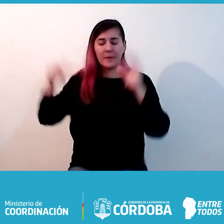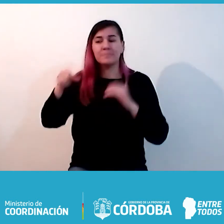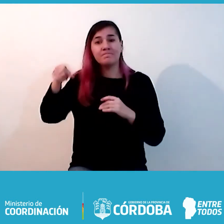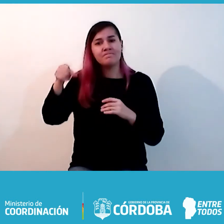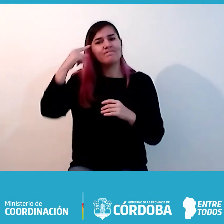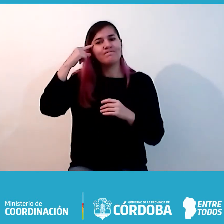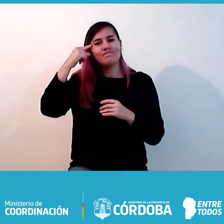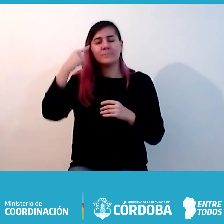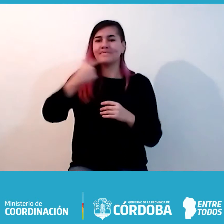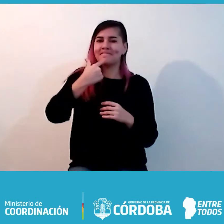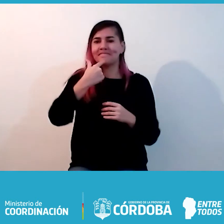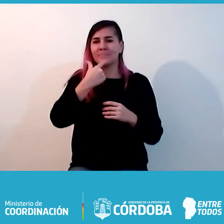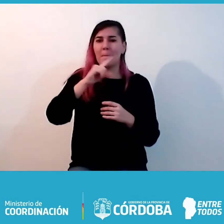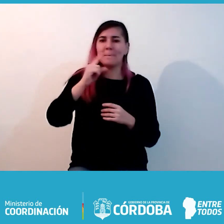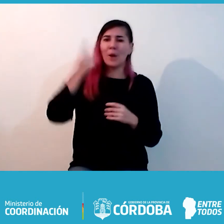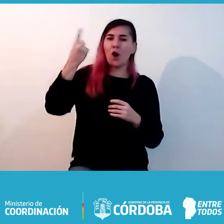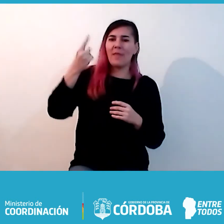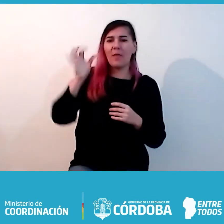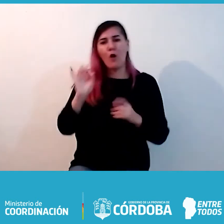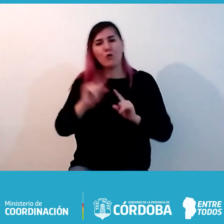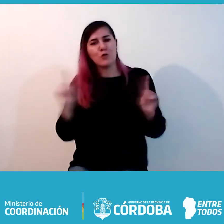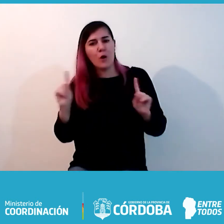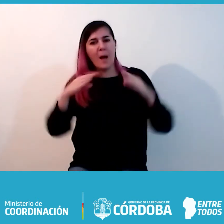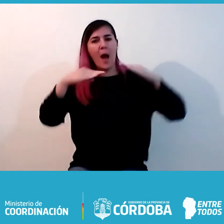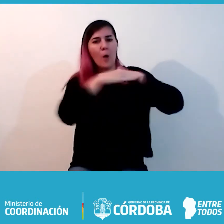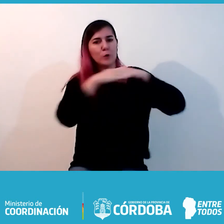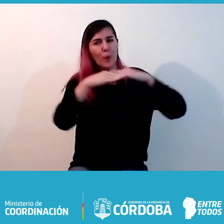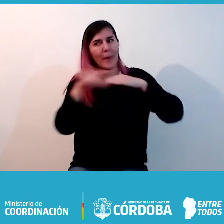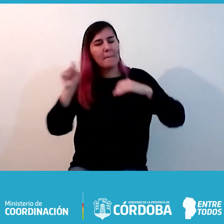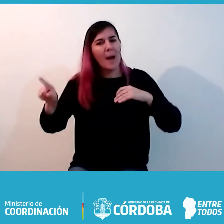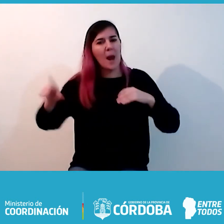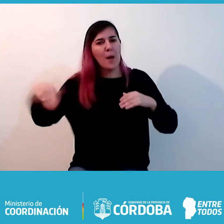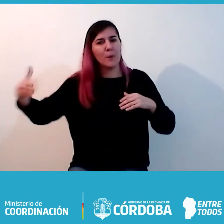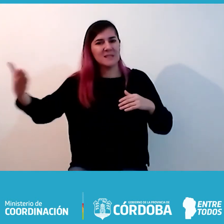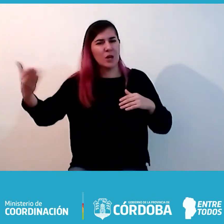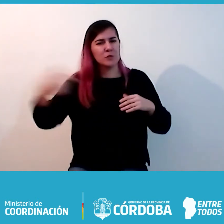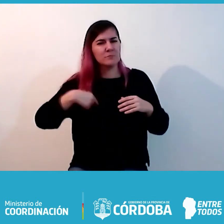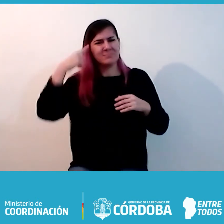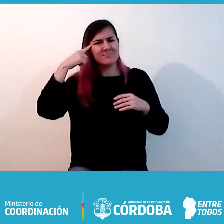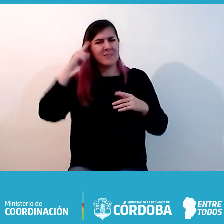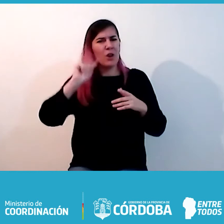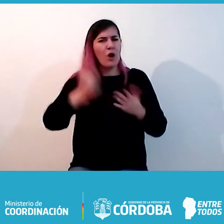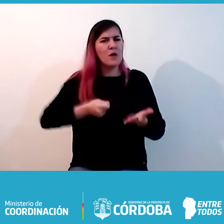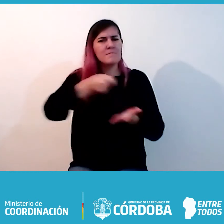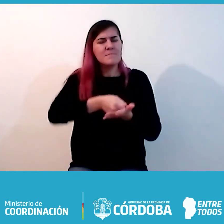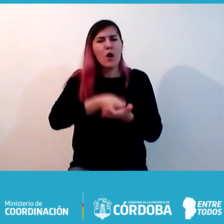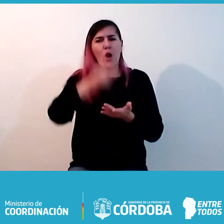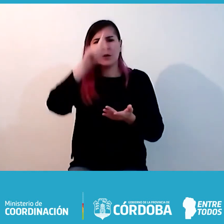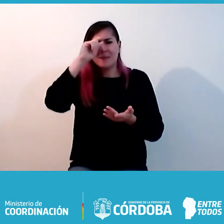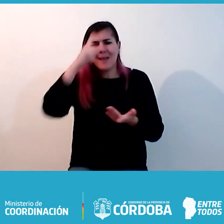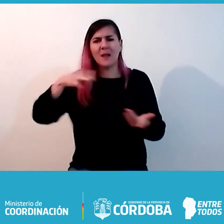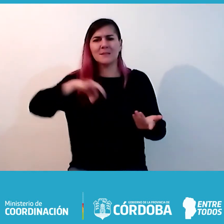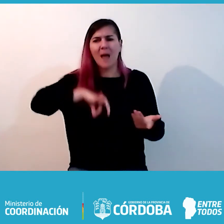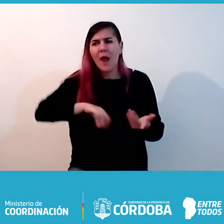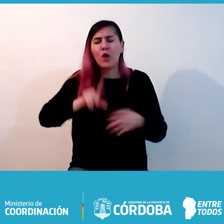asimismo la inquietud sobre si es prioridad o no esta autovía para los vecinos. Se pregunta por qué no se invierte en hospitales, escuelas, salarios de